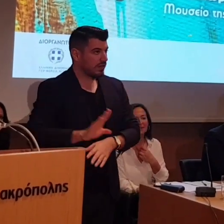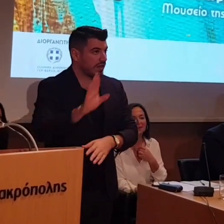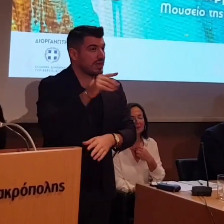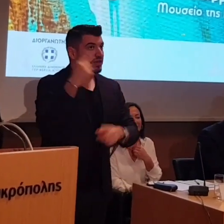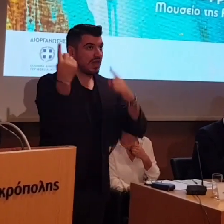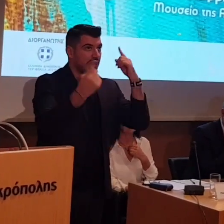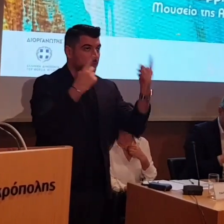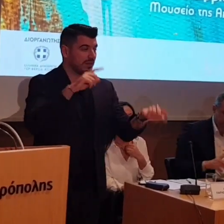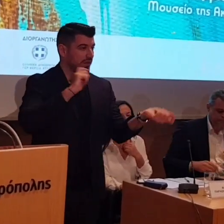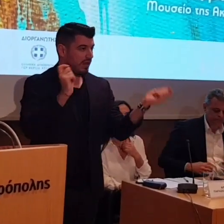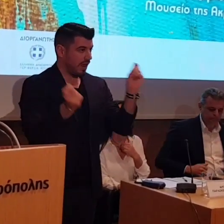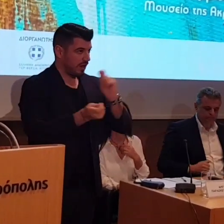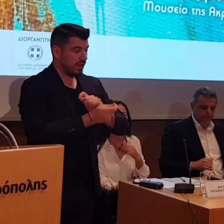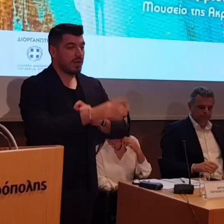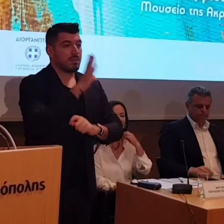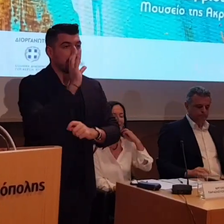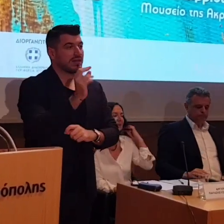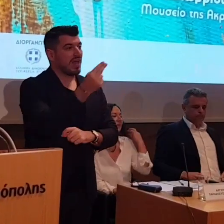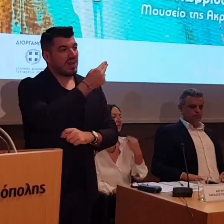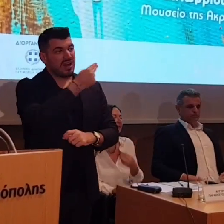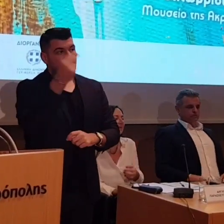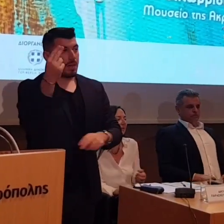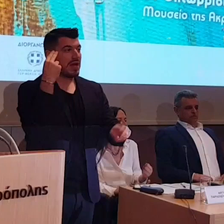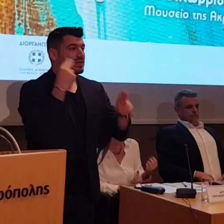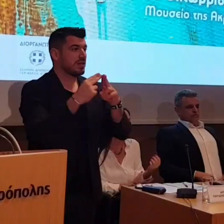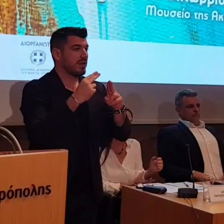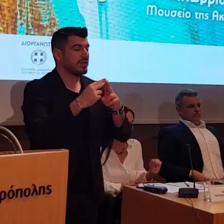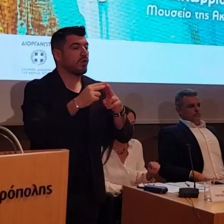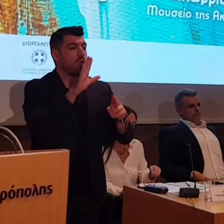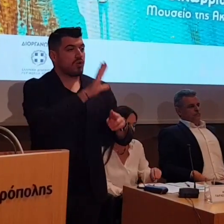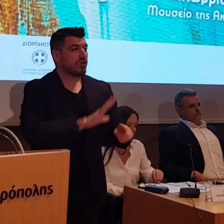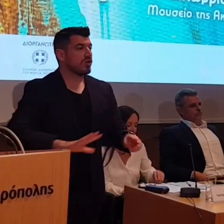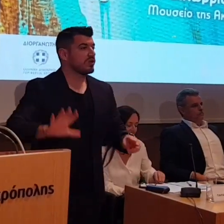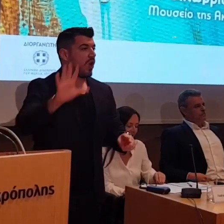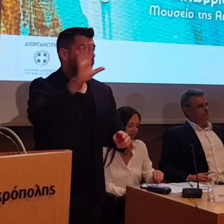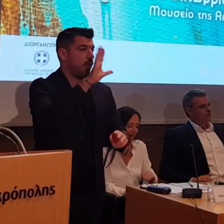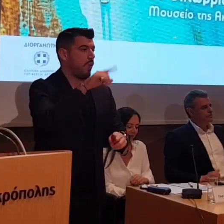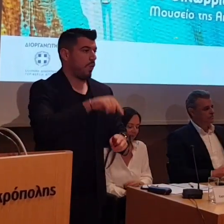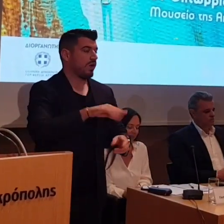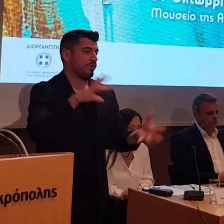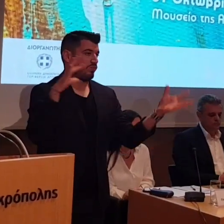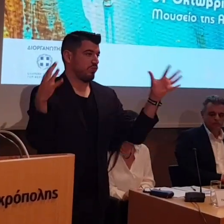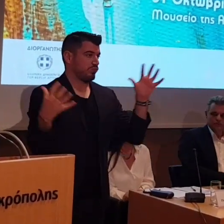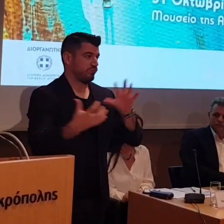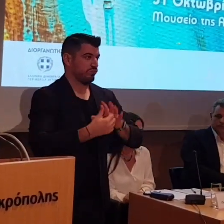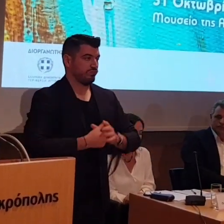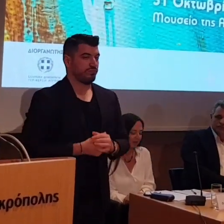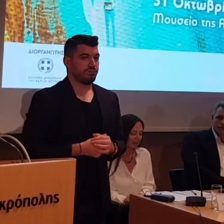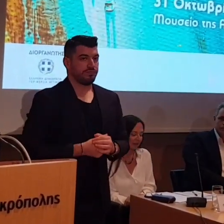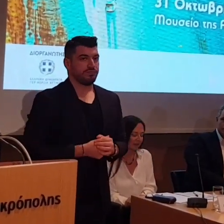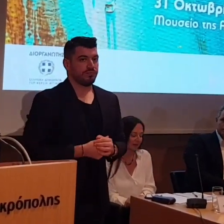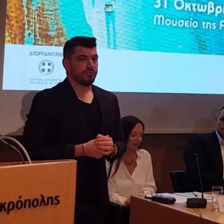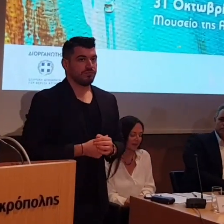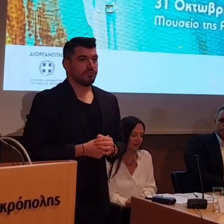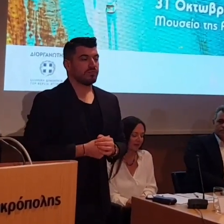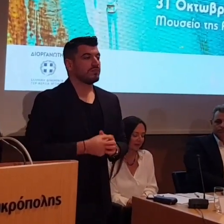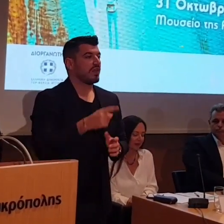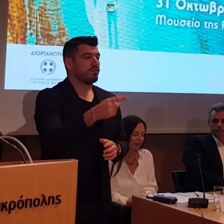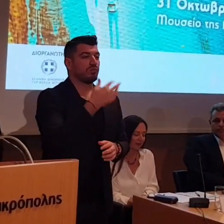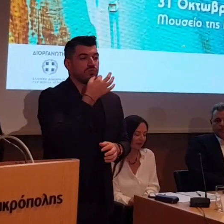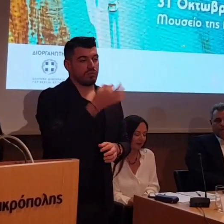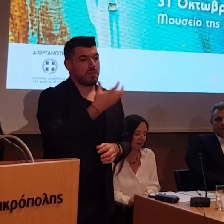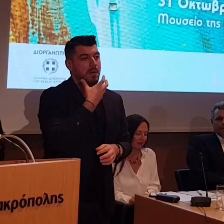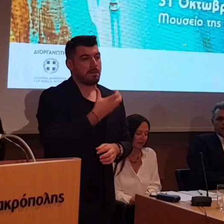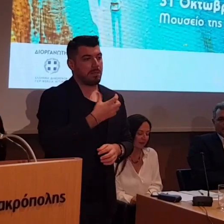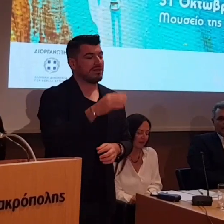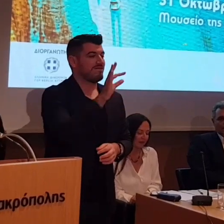αλλαγή είναι θέματα τεράστιας σημασίας για ολόκληρη την ανθρώπινη οικογένεια. Πάπας Βενέδικτος.